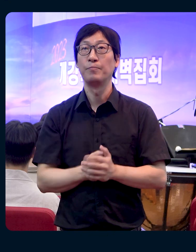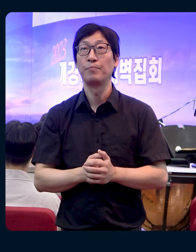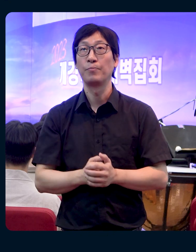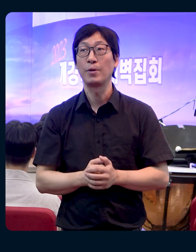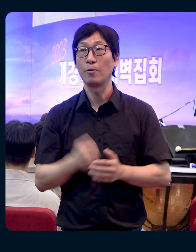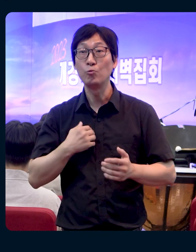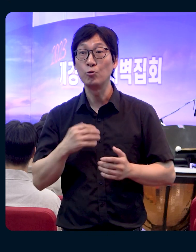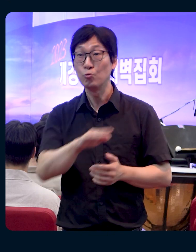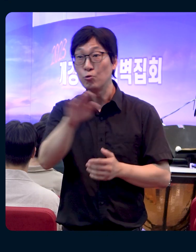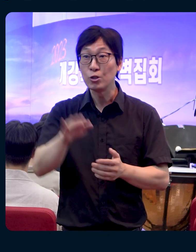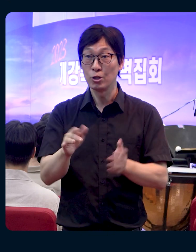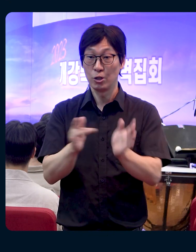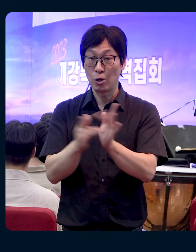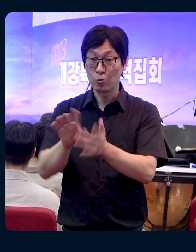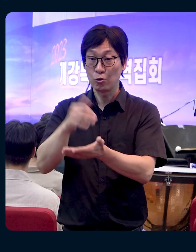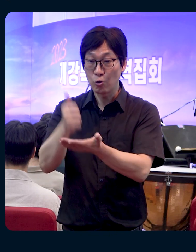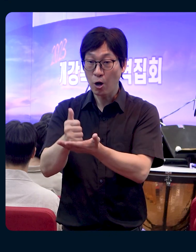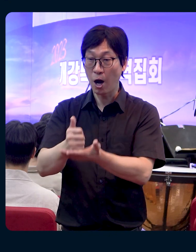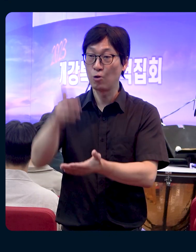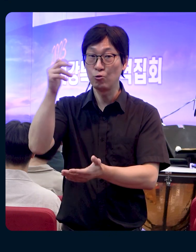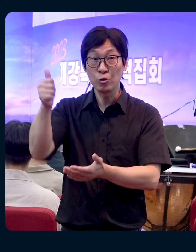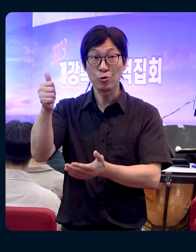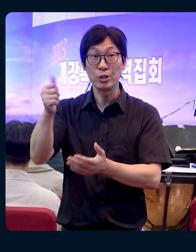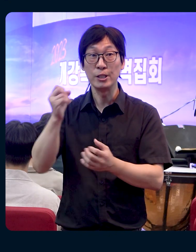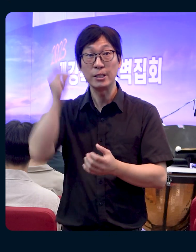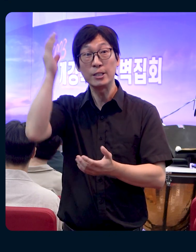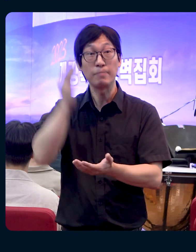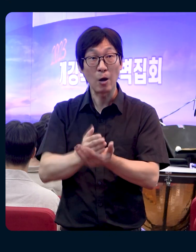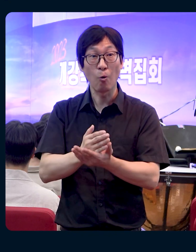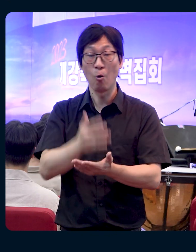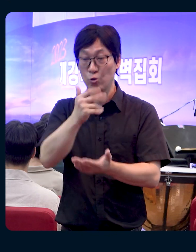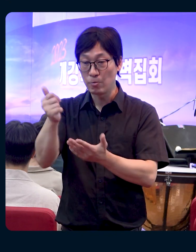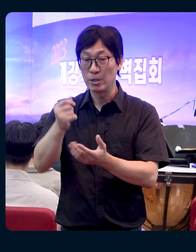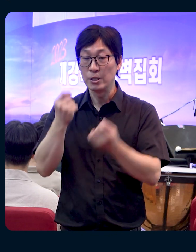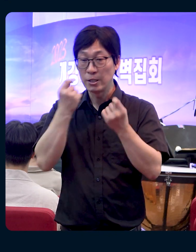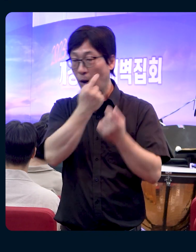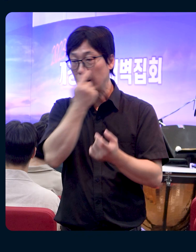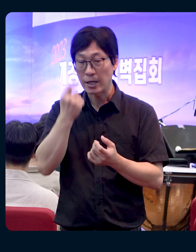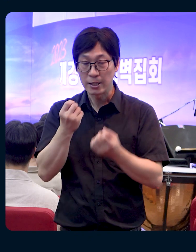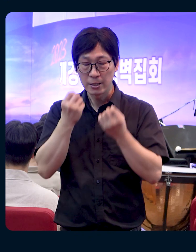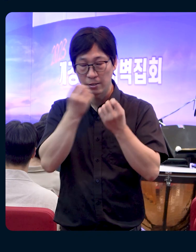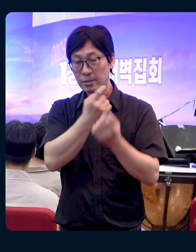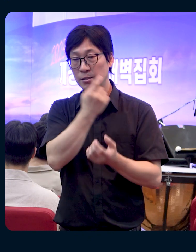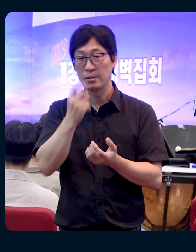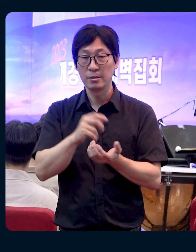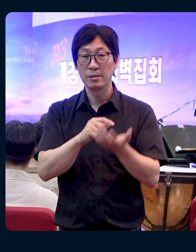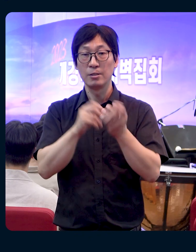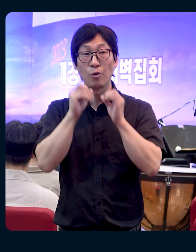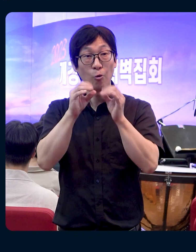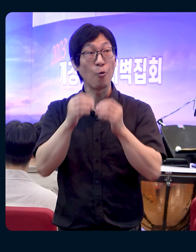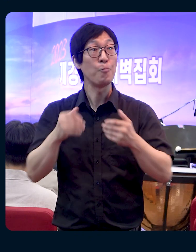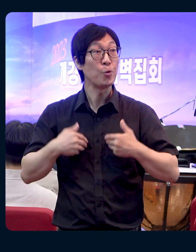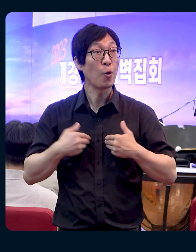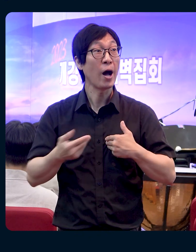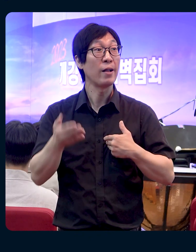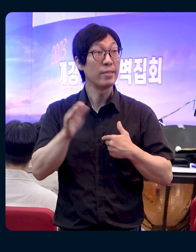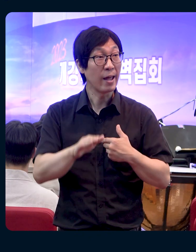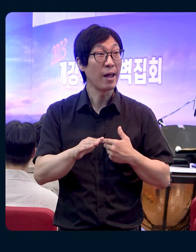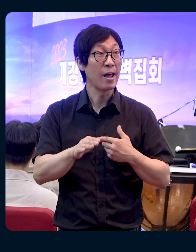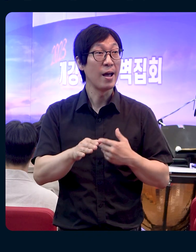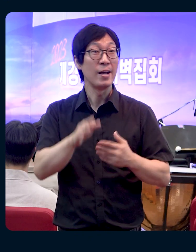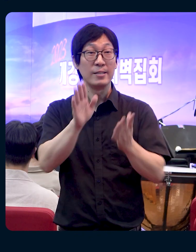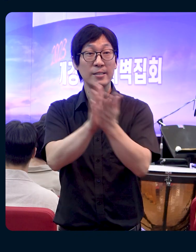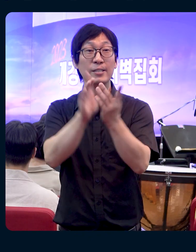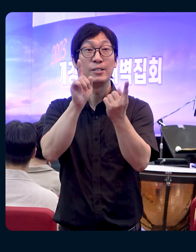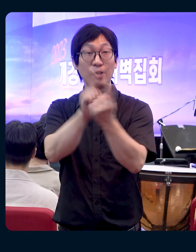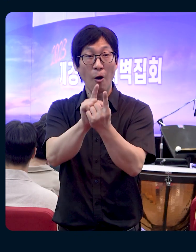되고, 그리고 주님을 확실하게 증거해야 되는 건 사실이에요. 생업 현장에서도. 그런데 그게 간접적으로 나타나야 한다